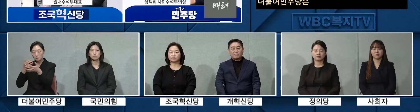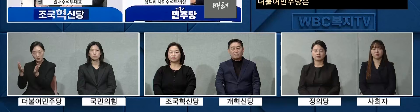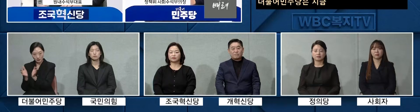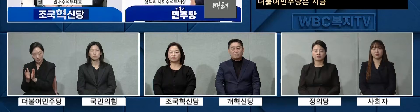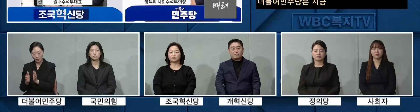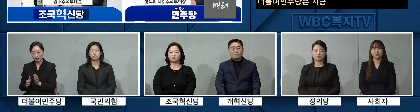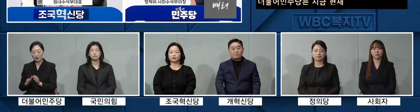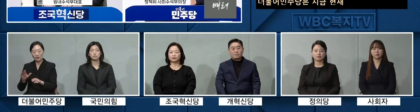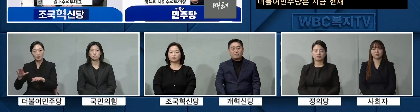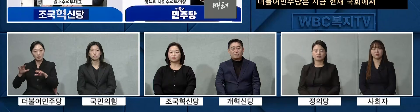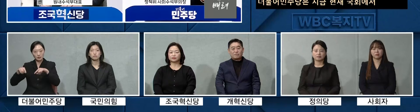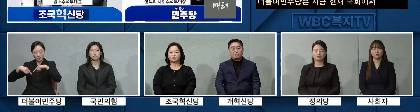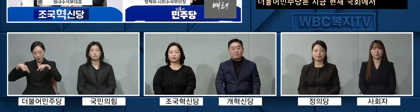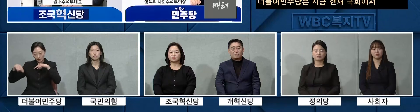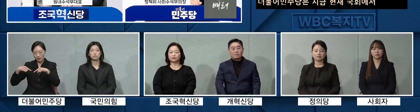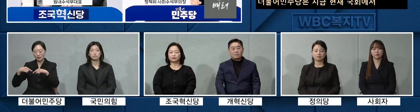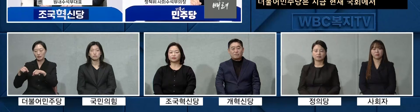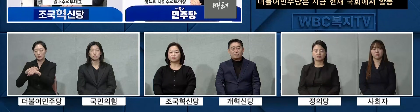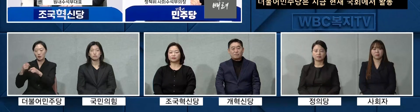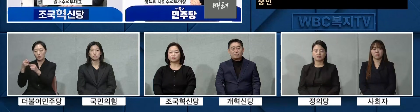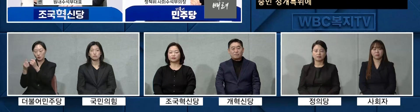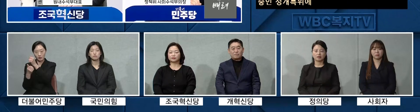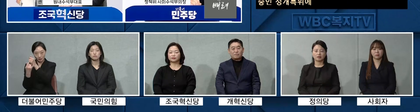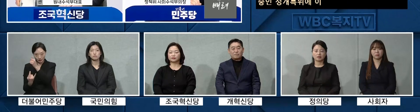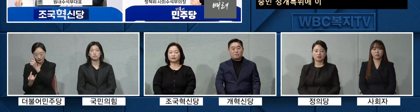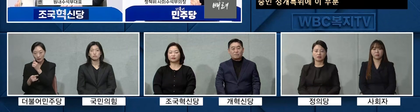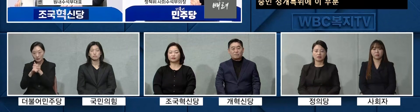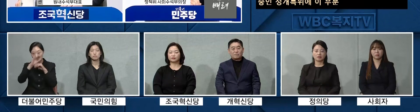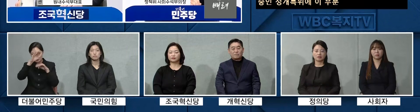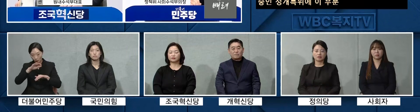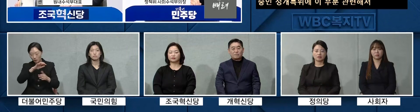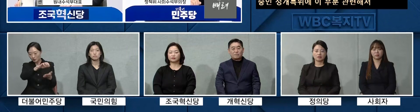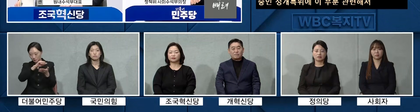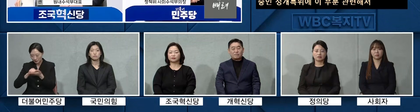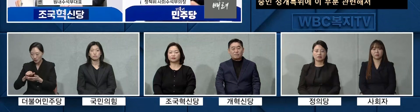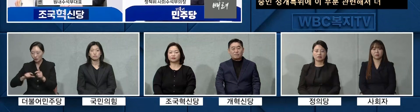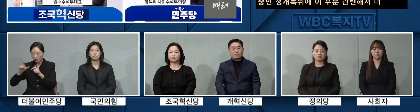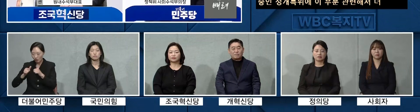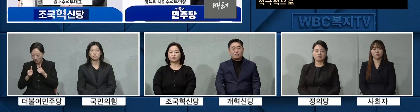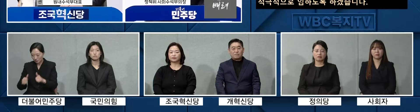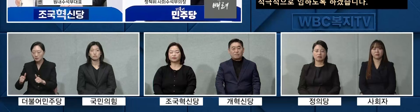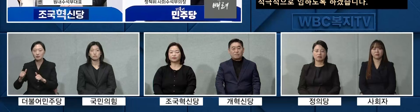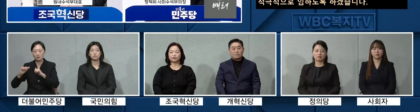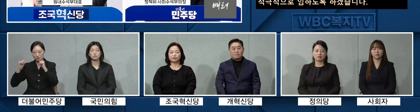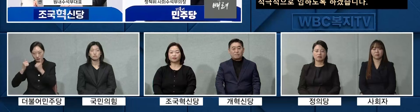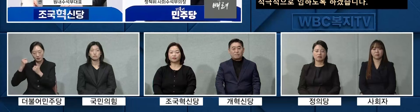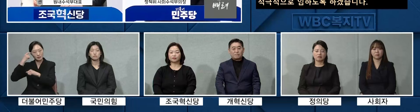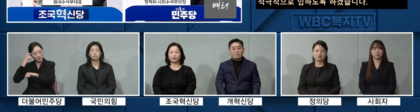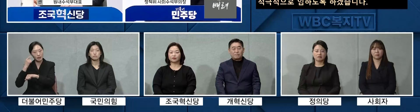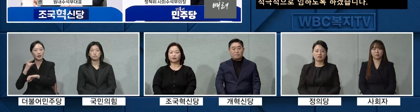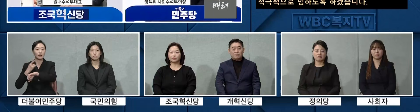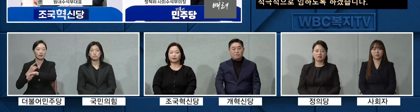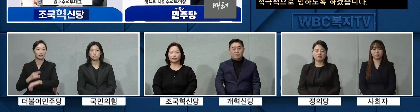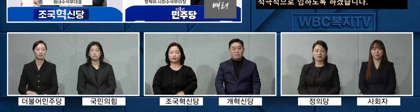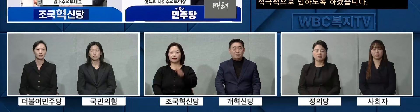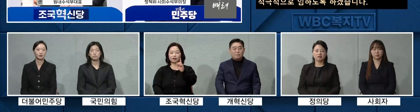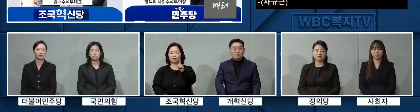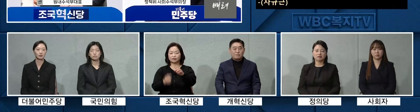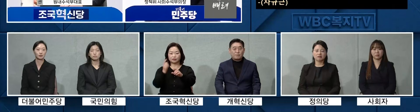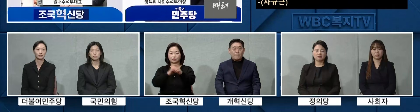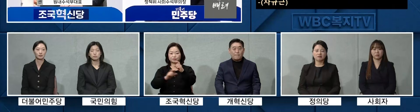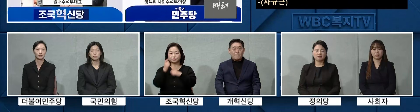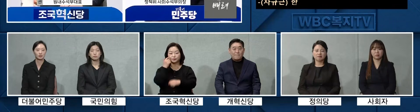중인 정개특위에 이 부분과 관련돼서 더 적극적으로 임하도록 하겠습니다. 네. 그 관련 한 가지만 더 좀